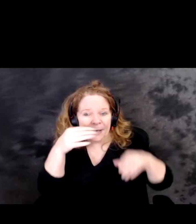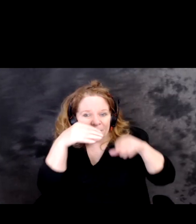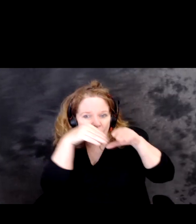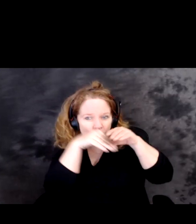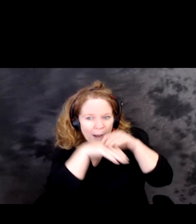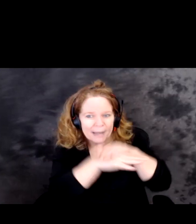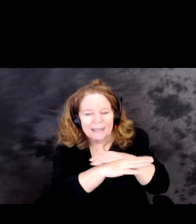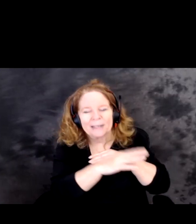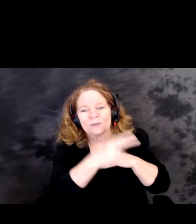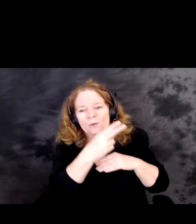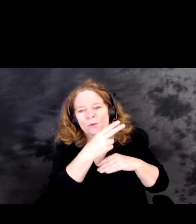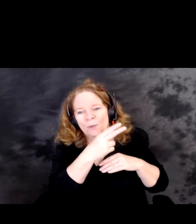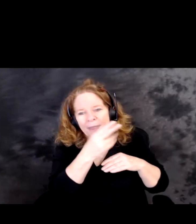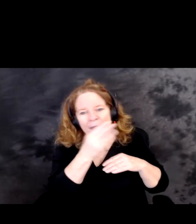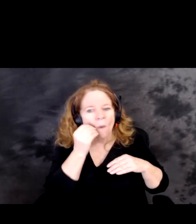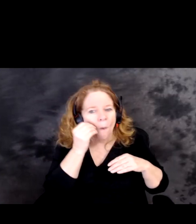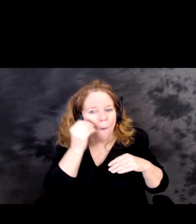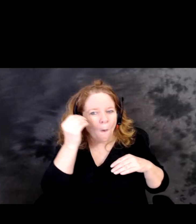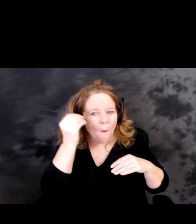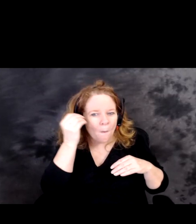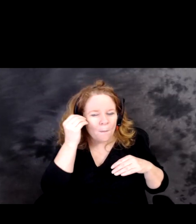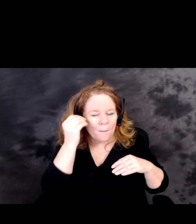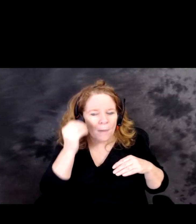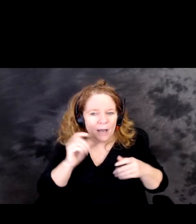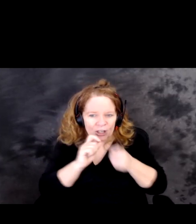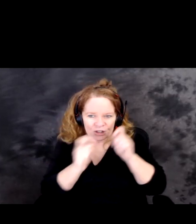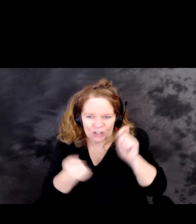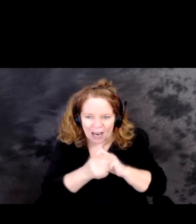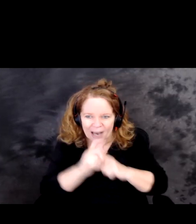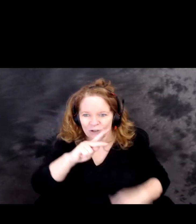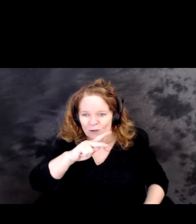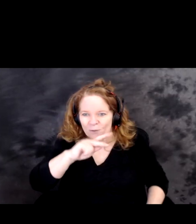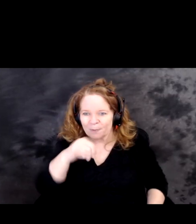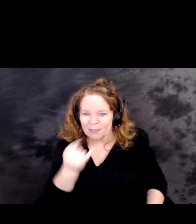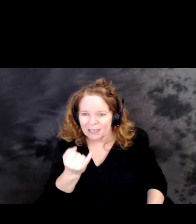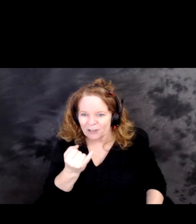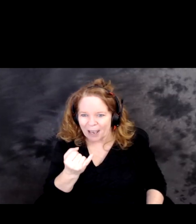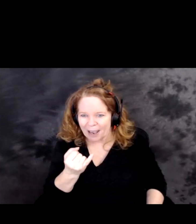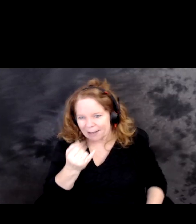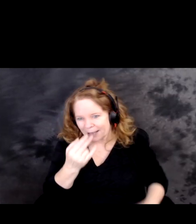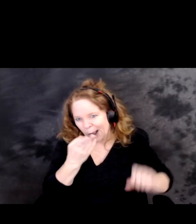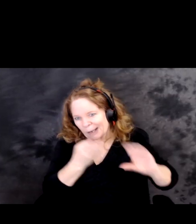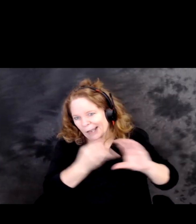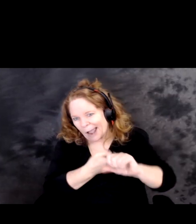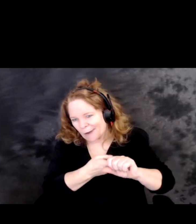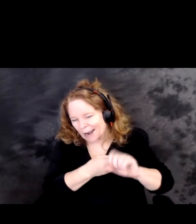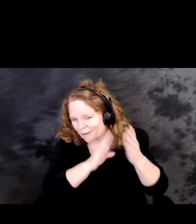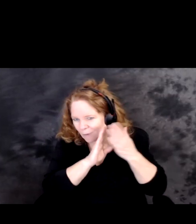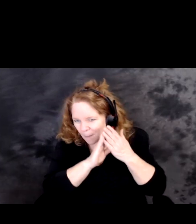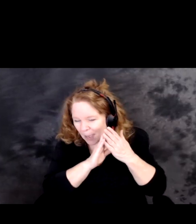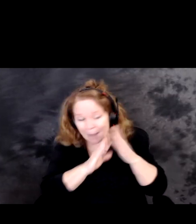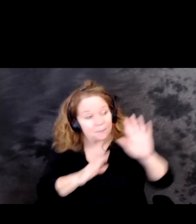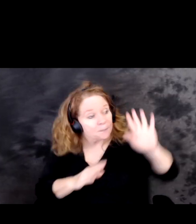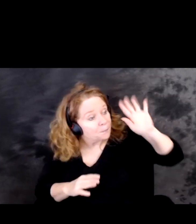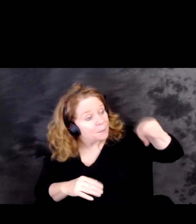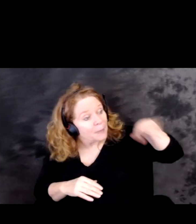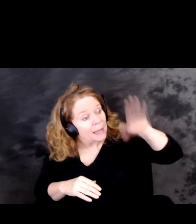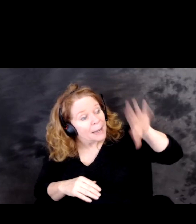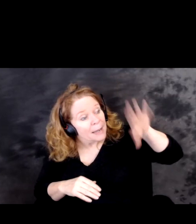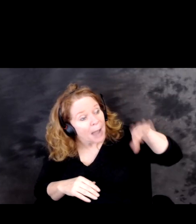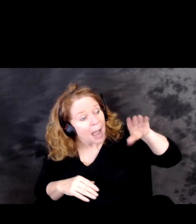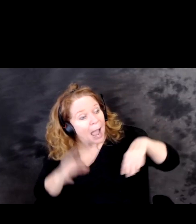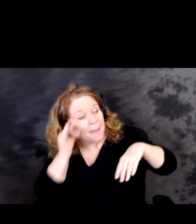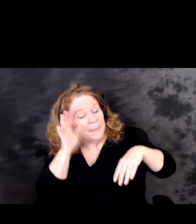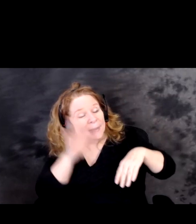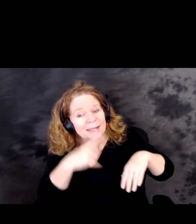todas las abejitas se fueron de vuelta a la colmena. Busy Beehive se pusieron sus pijamas y prepararon para dormir.